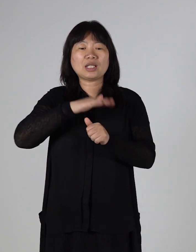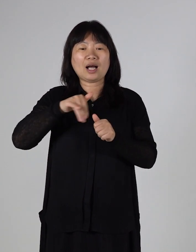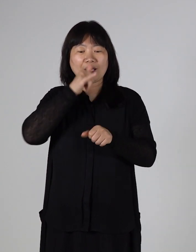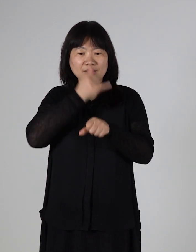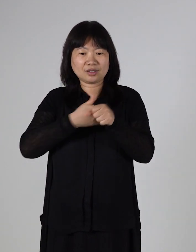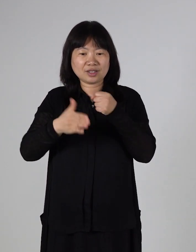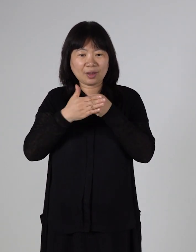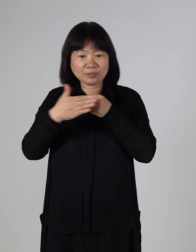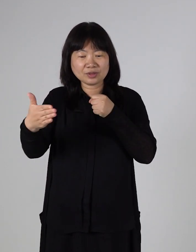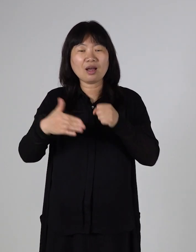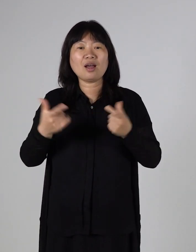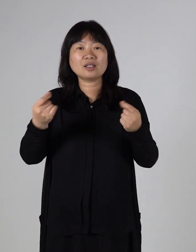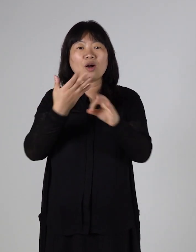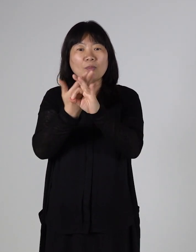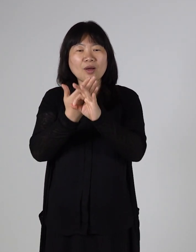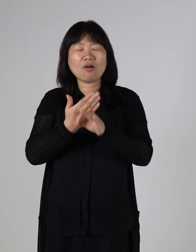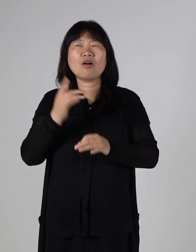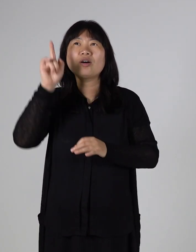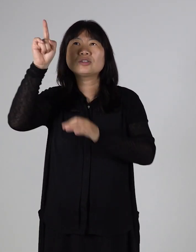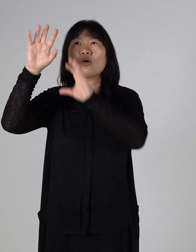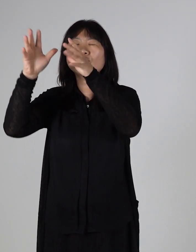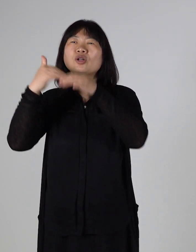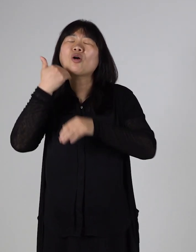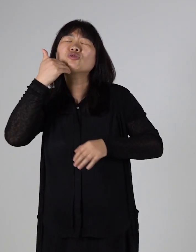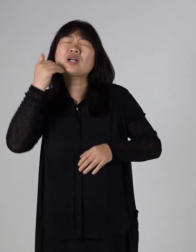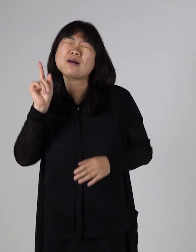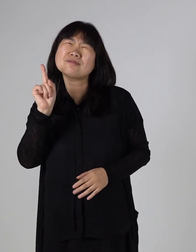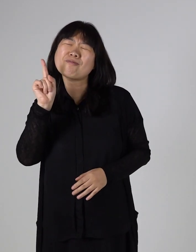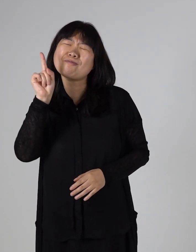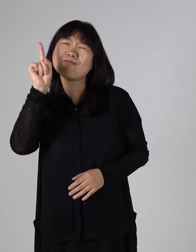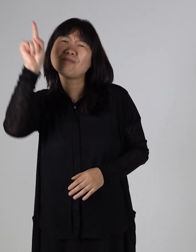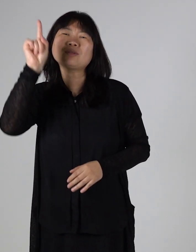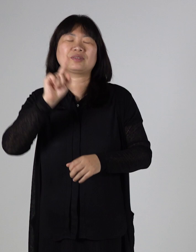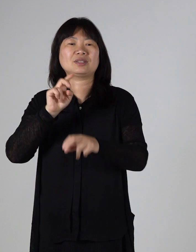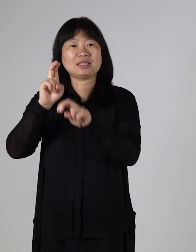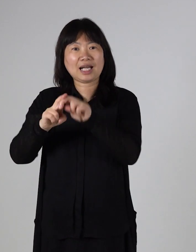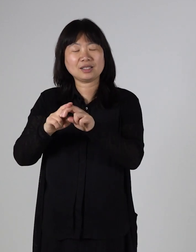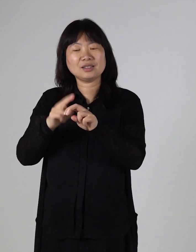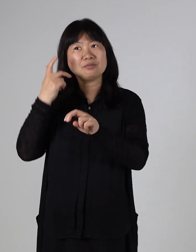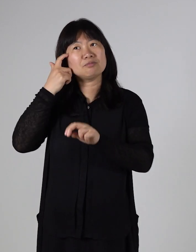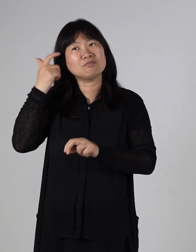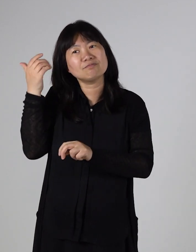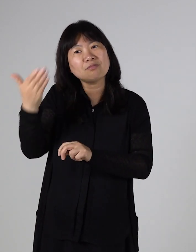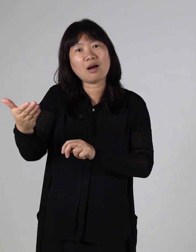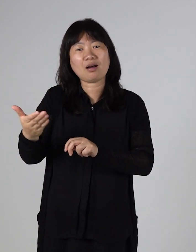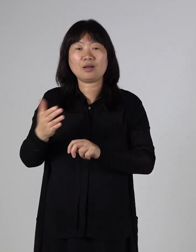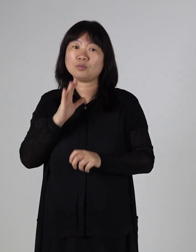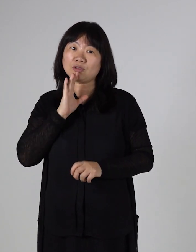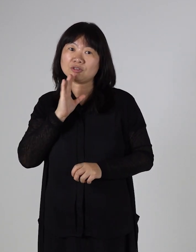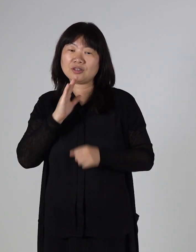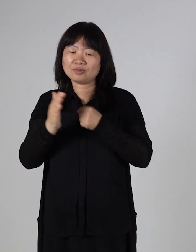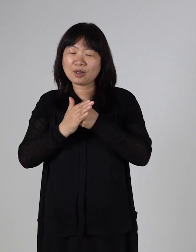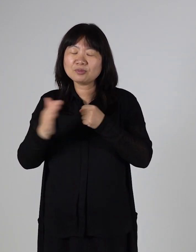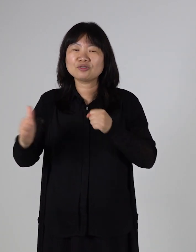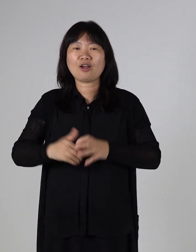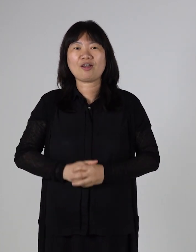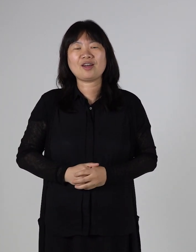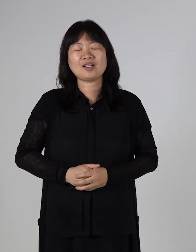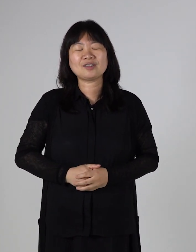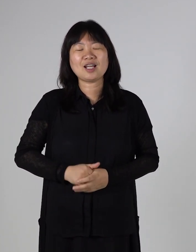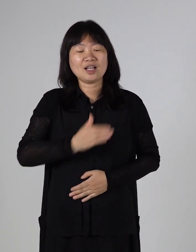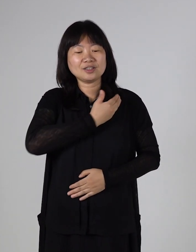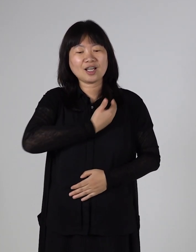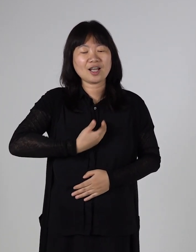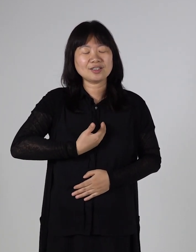그렇다면 천국에서는 누가 큽니까? 라고 질문을 하게 되는 거잖아요. 그래서 그 앞에 어떤 그 사람의